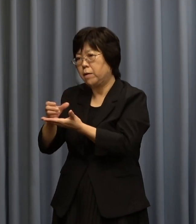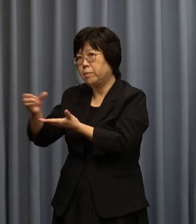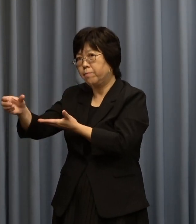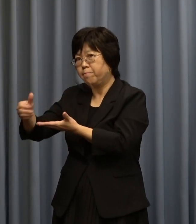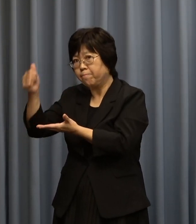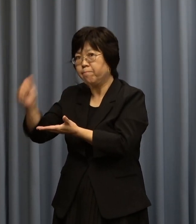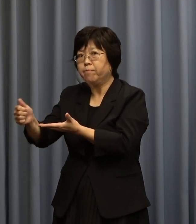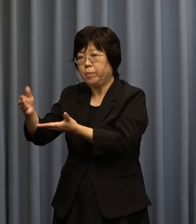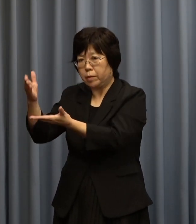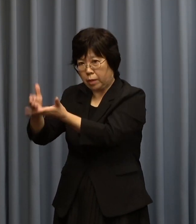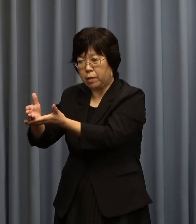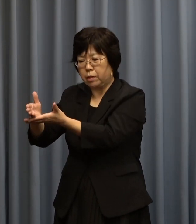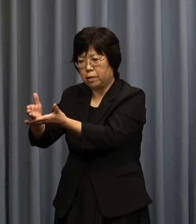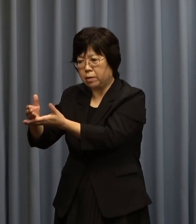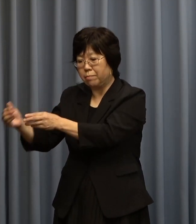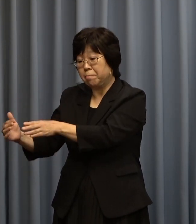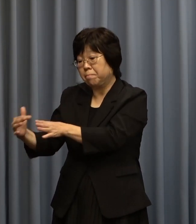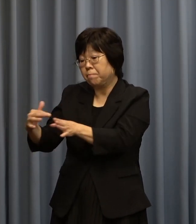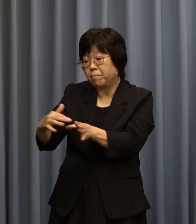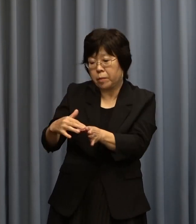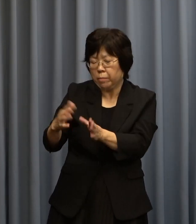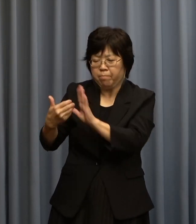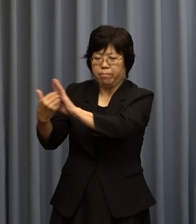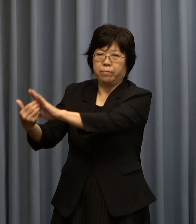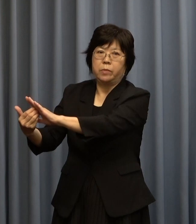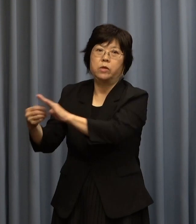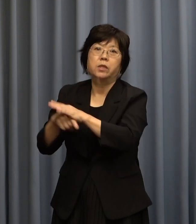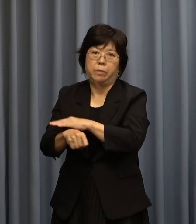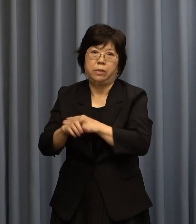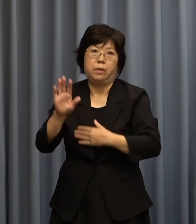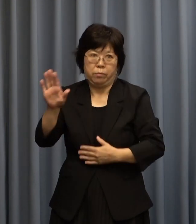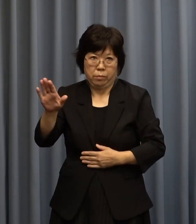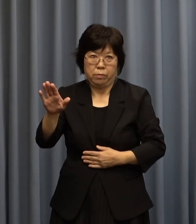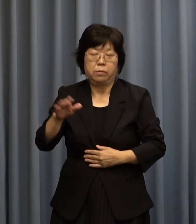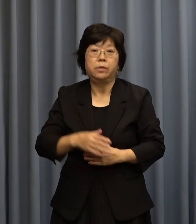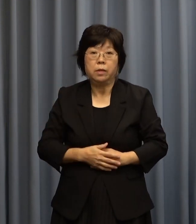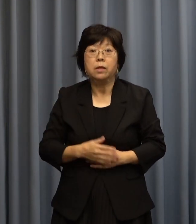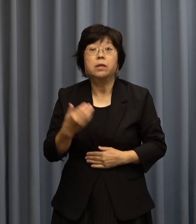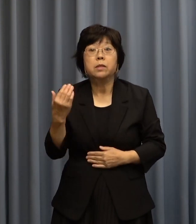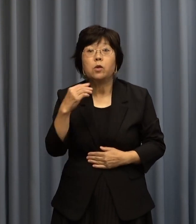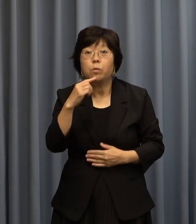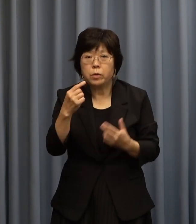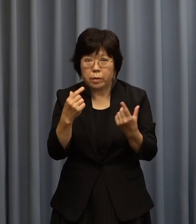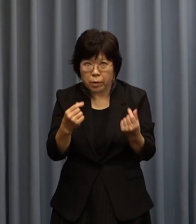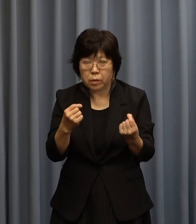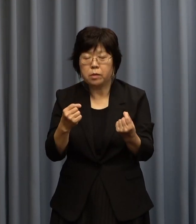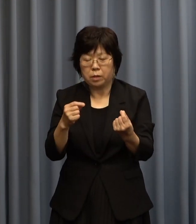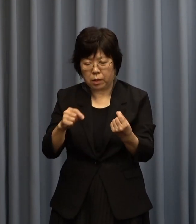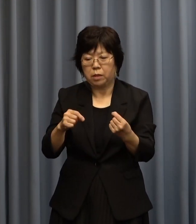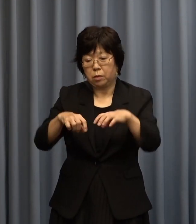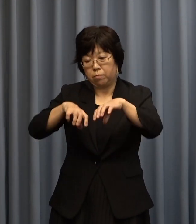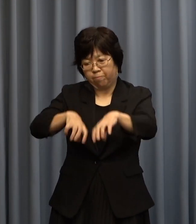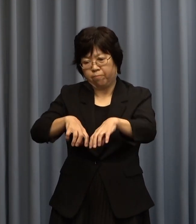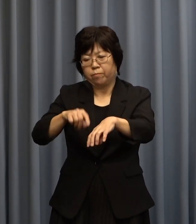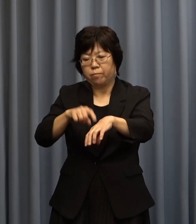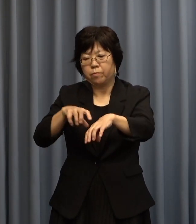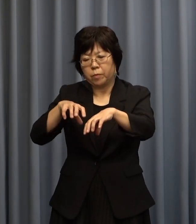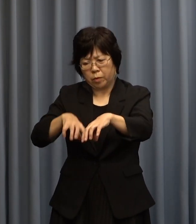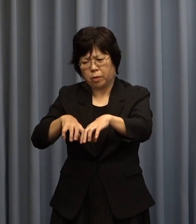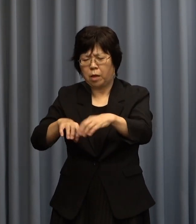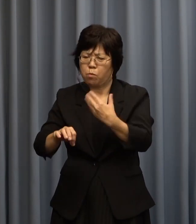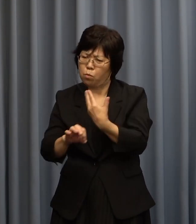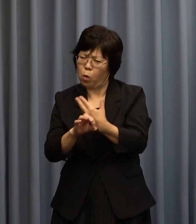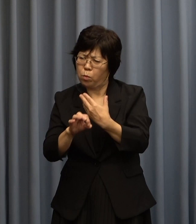には同じようなご意見でありました。ただしそれも含めて先ほど申し上げた措置区域を柔軟に拡大